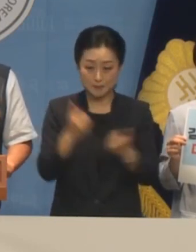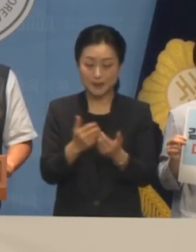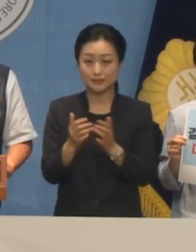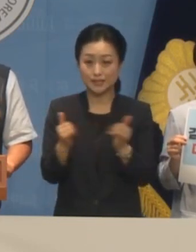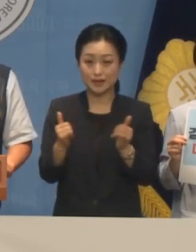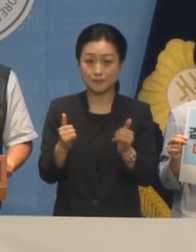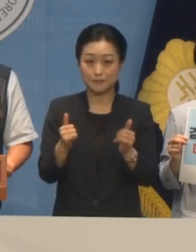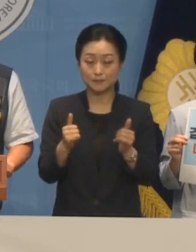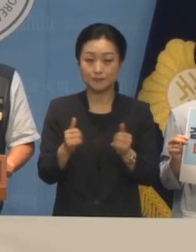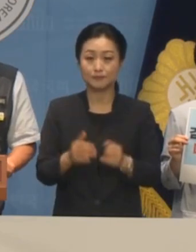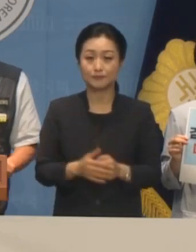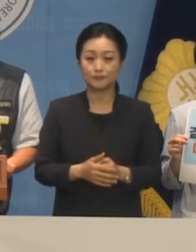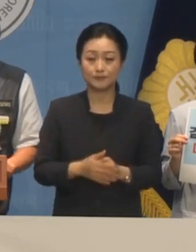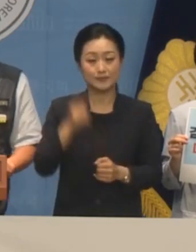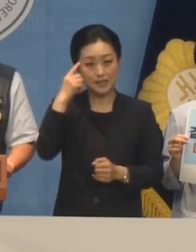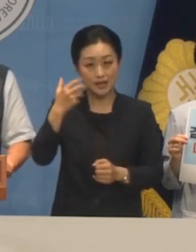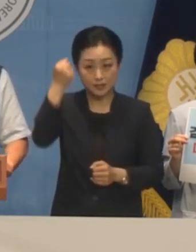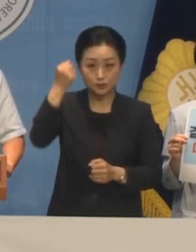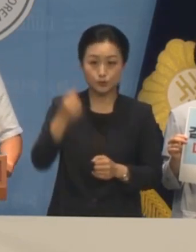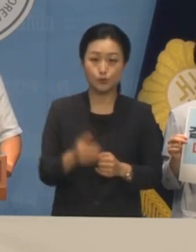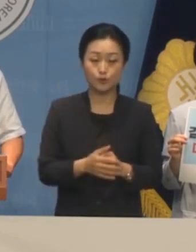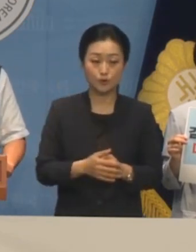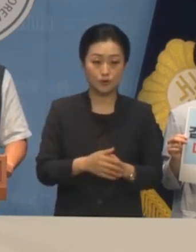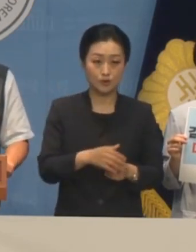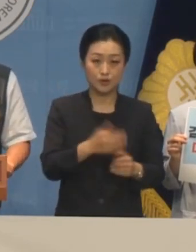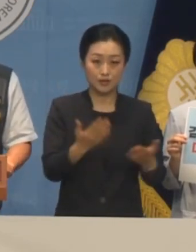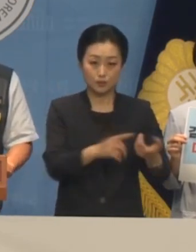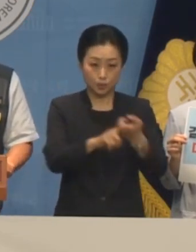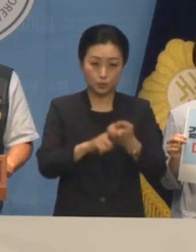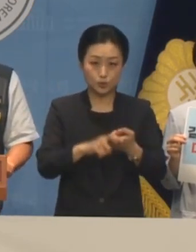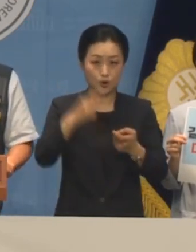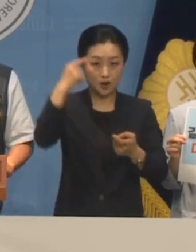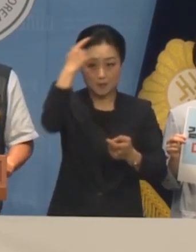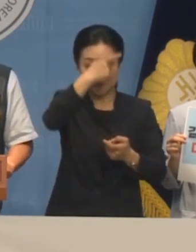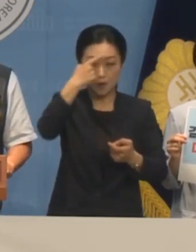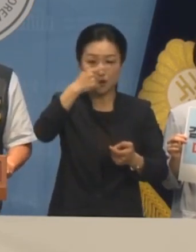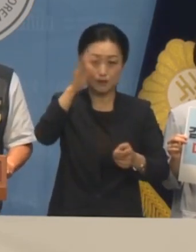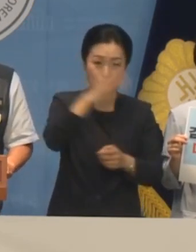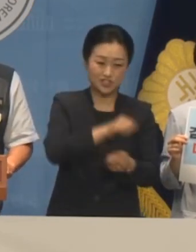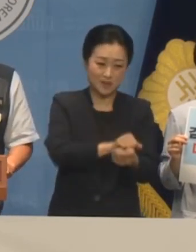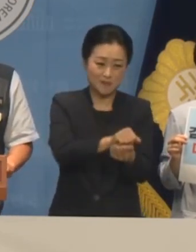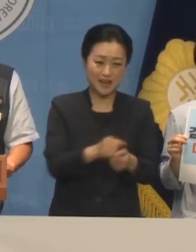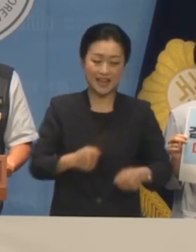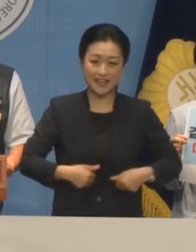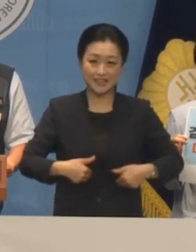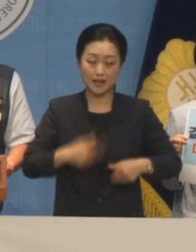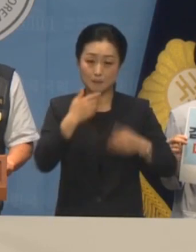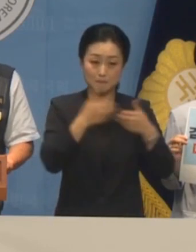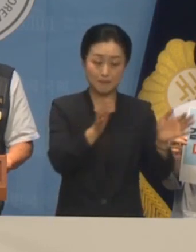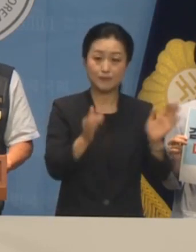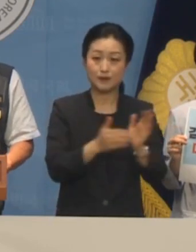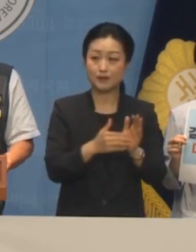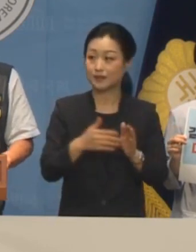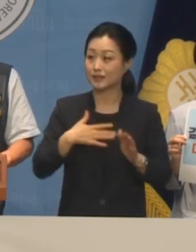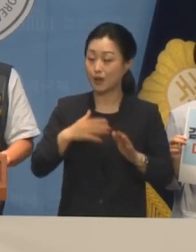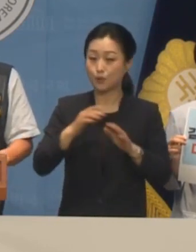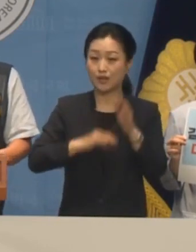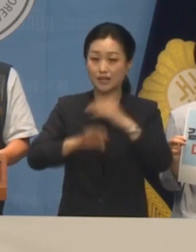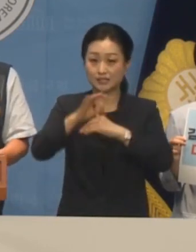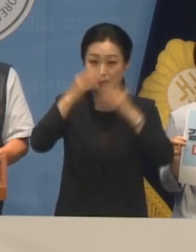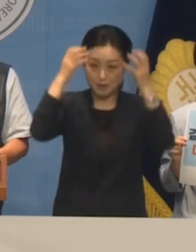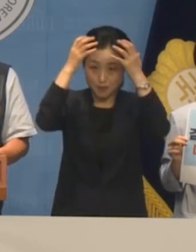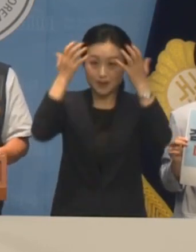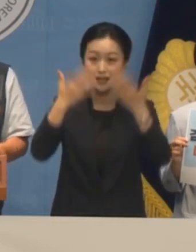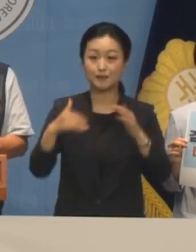경제가 어렵다고 말하며 노조는 머리부터 세탁해야 된다는 말을 하던 자입니다 저 오늘 아침에 머리 감고 나왔습니다